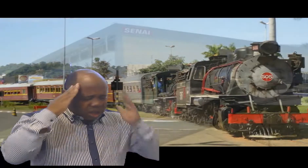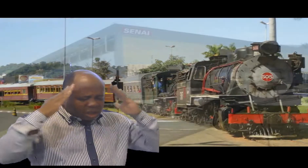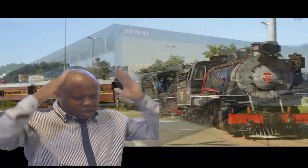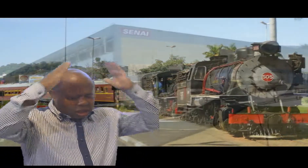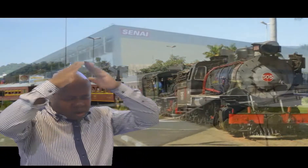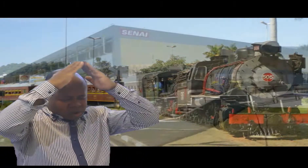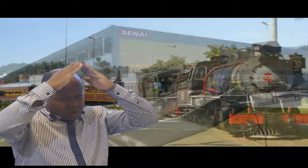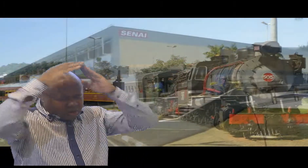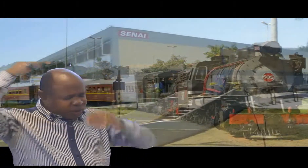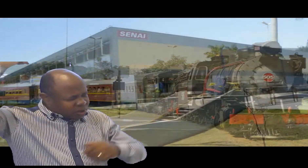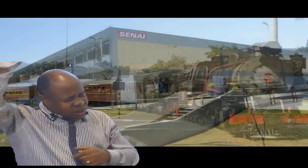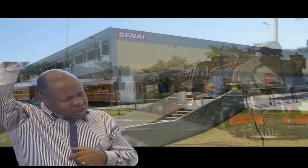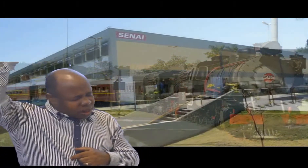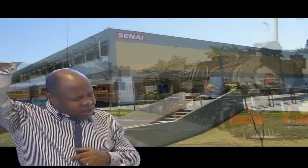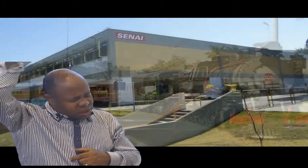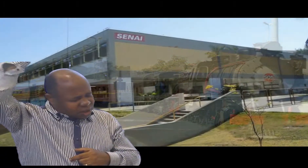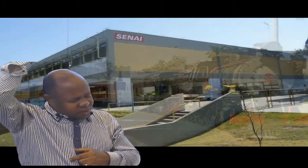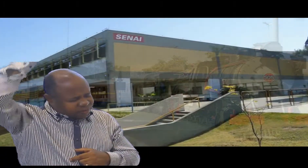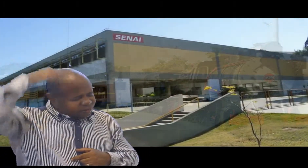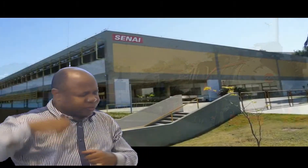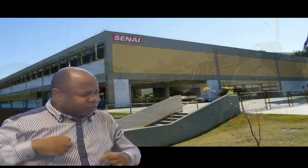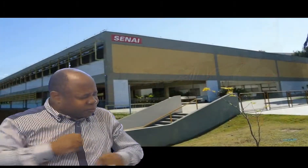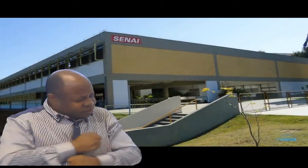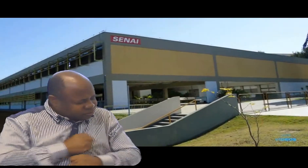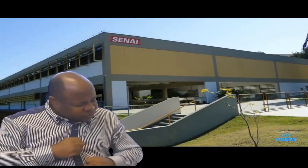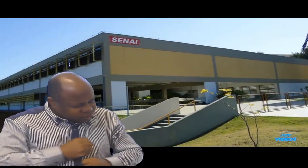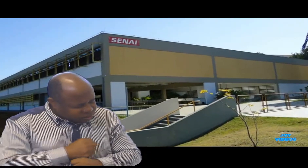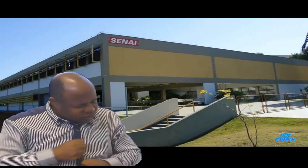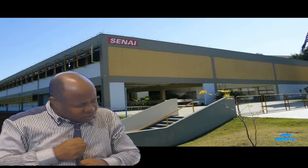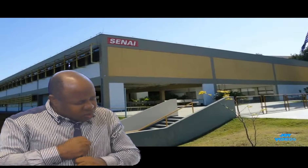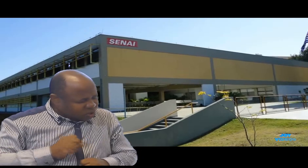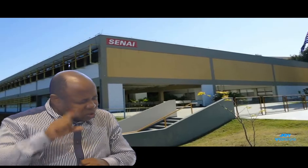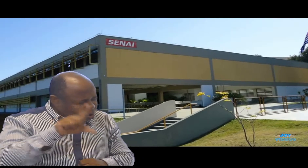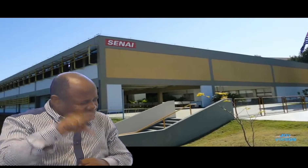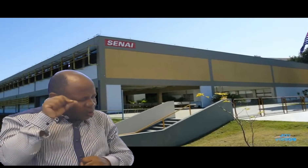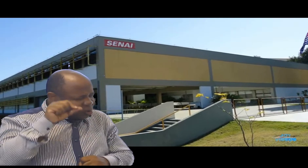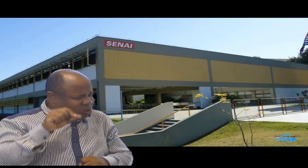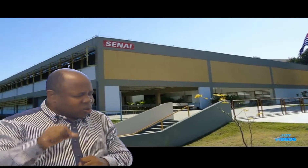Então, por isso, nesse momento, me apresento diante de ti, colocando a